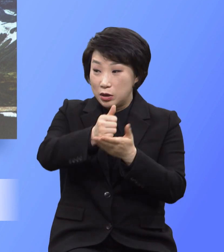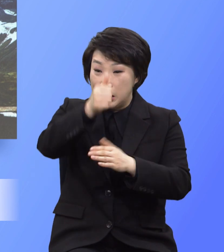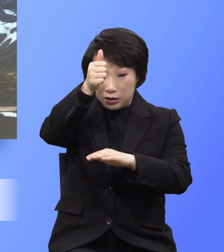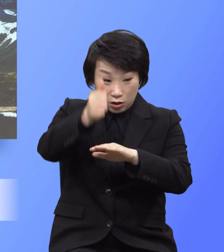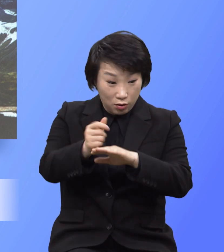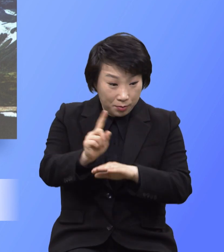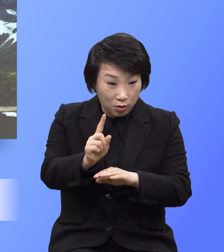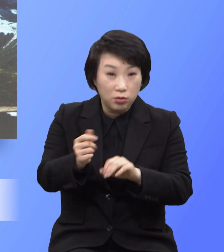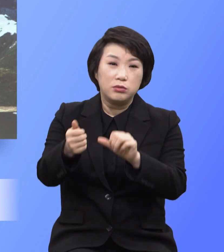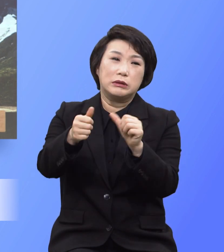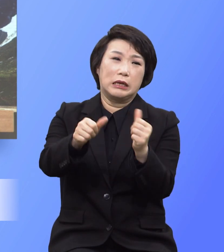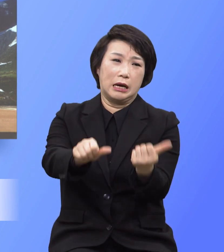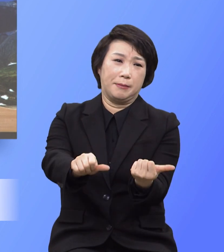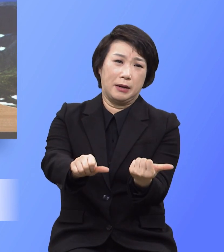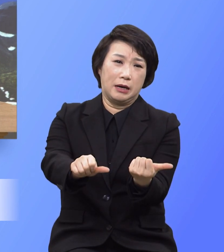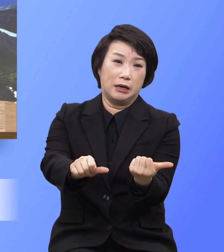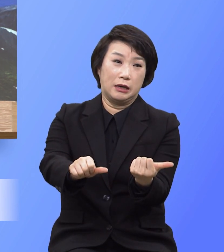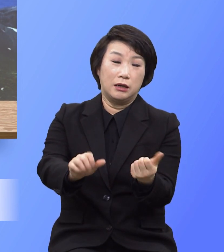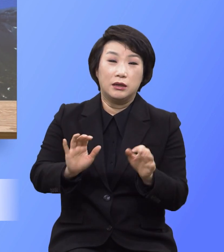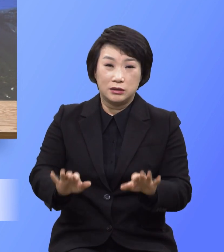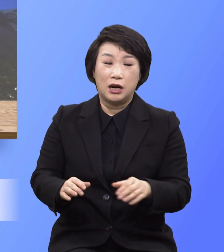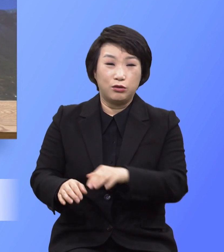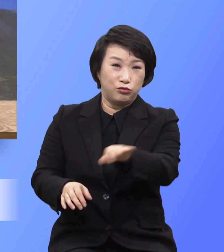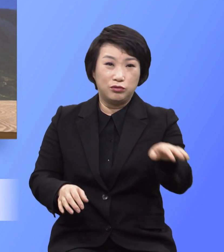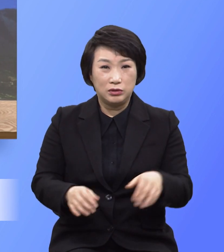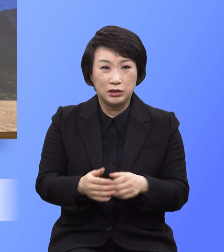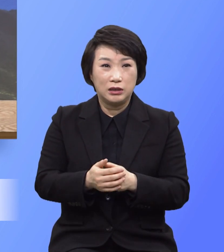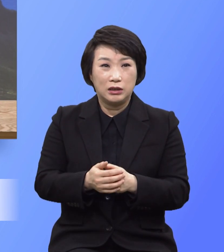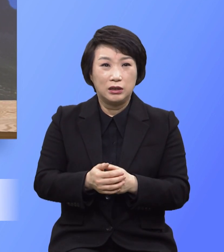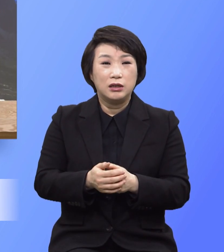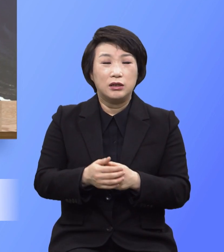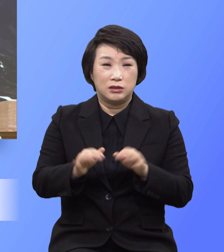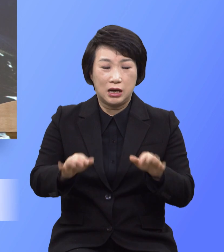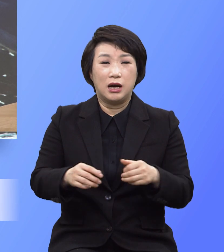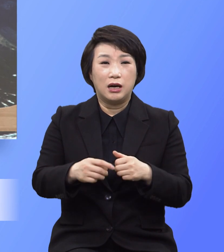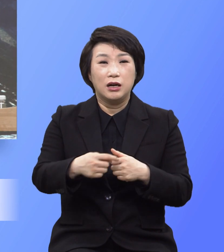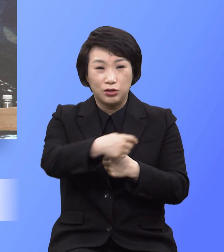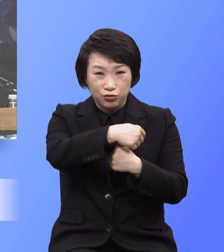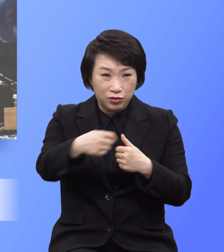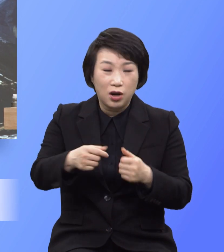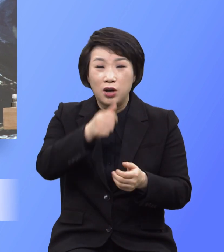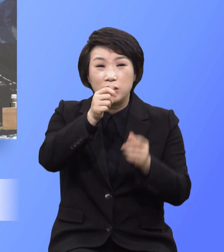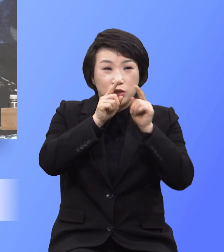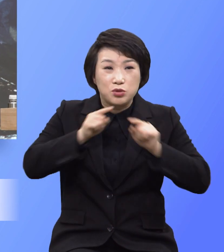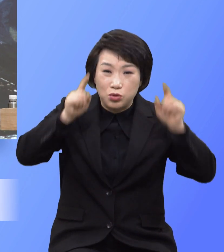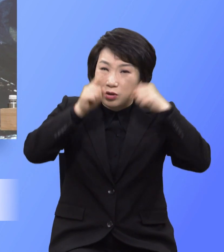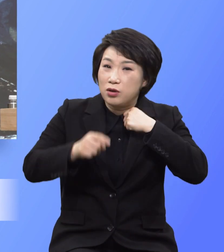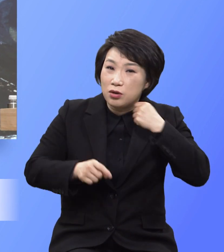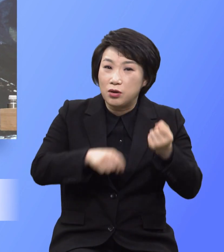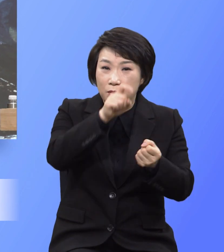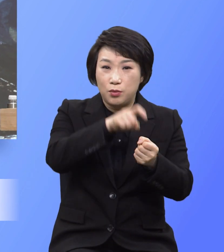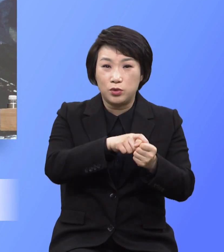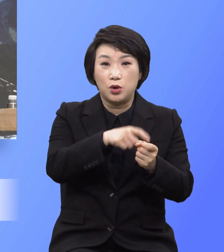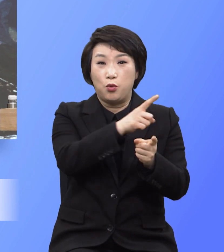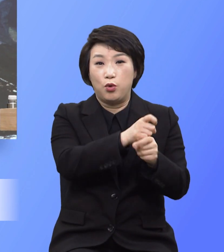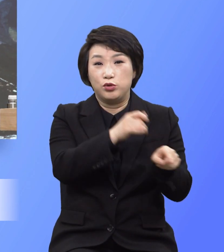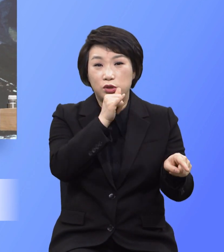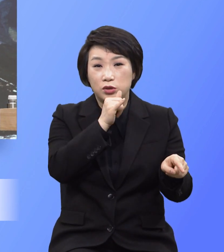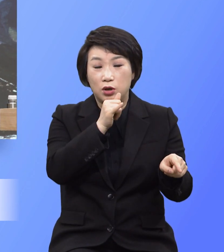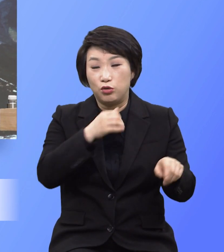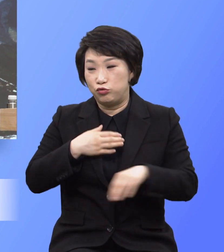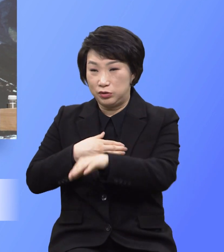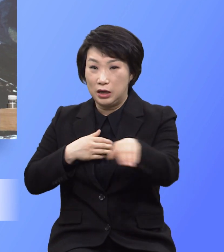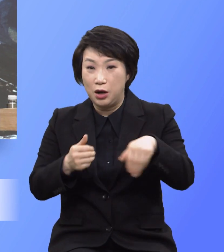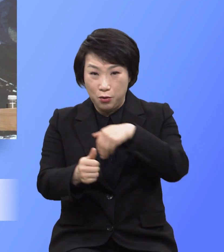죄값은 사망, 아주 죽여서 지옥 보내려고 작정하는 원수는